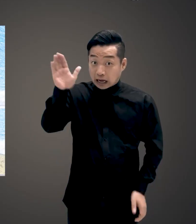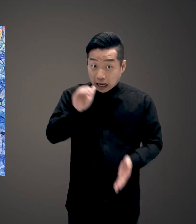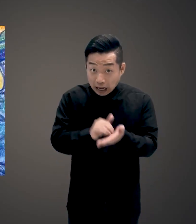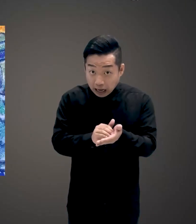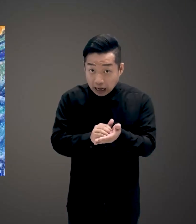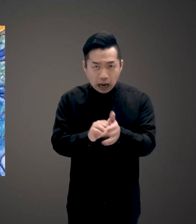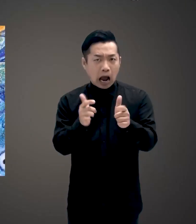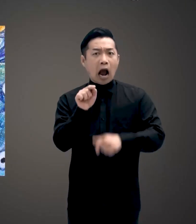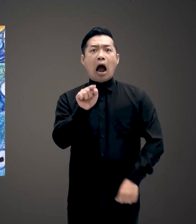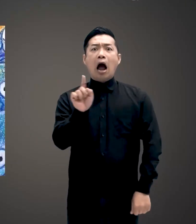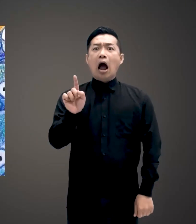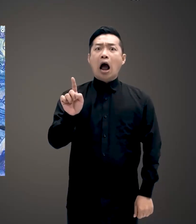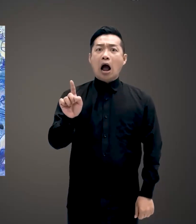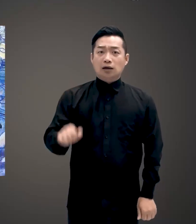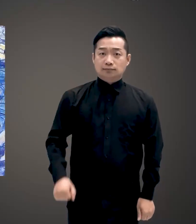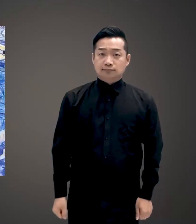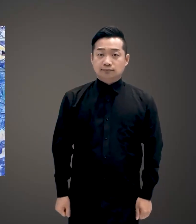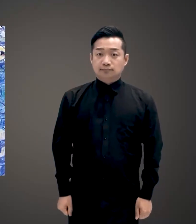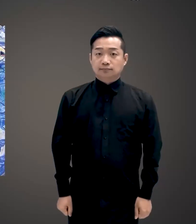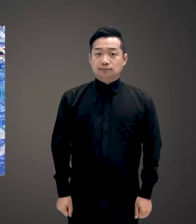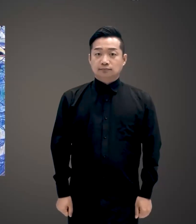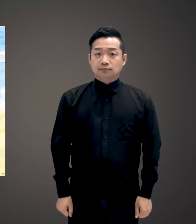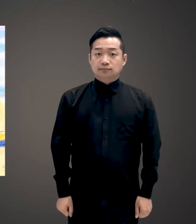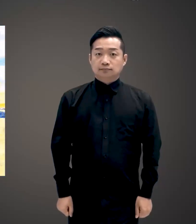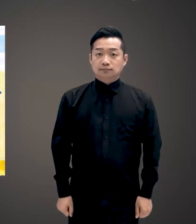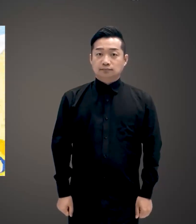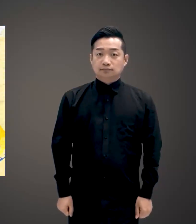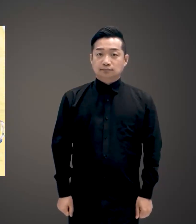봤나? 아니, 이건...